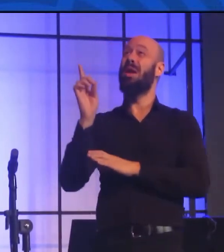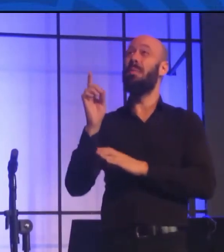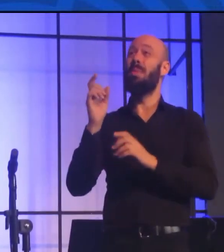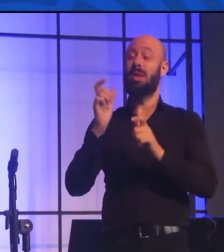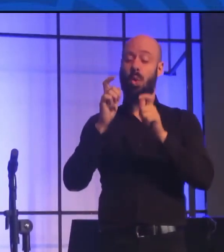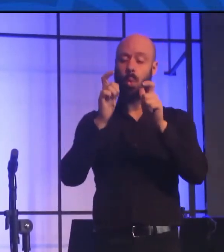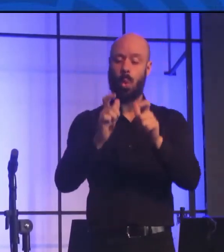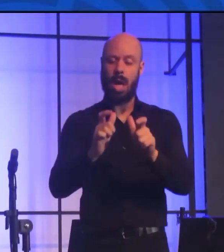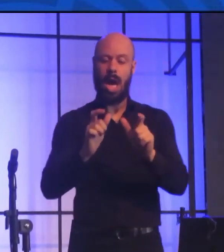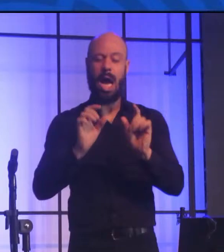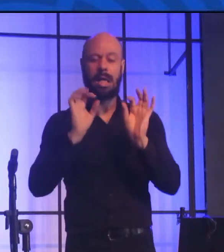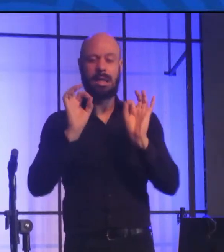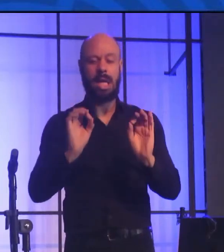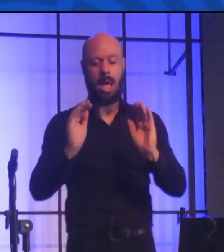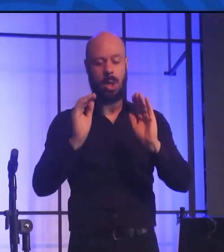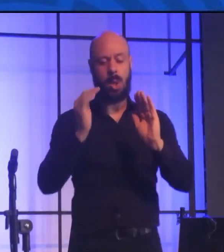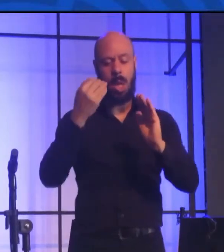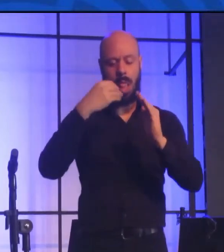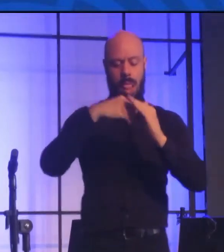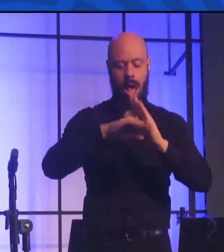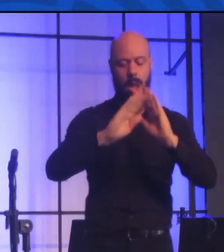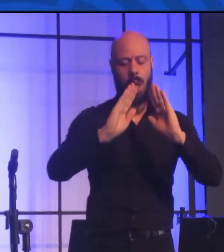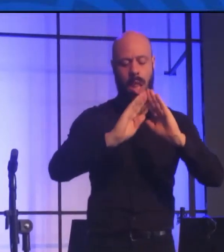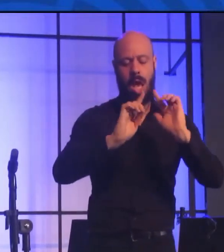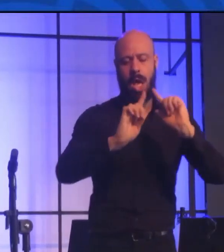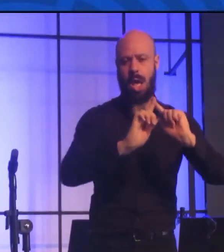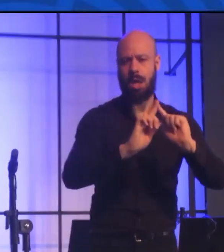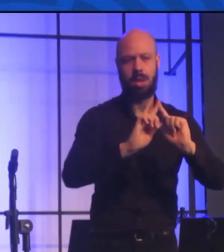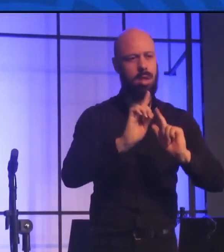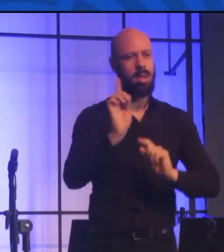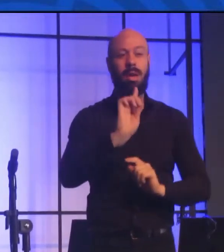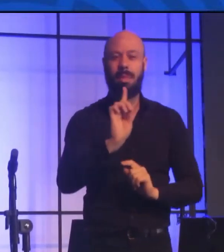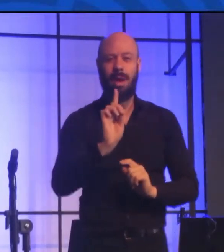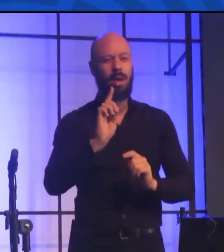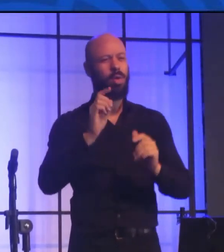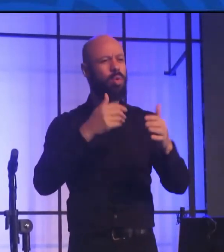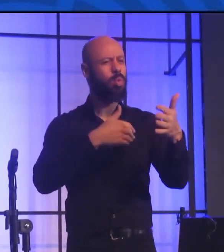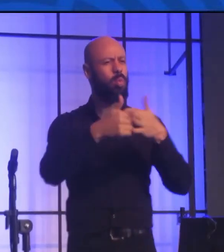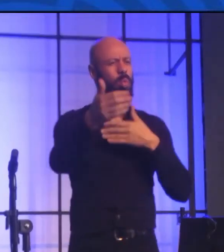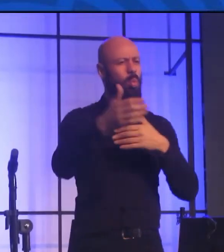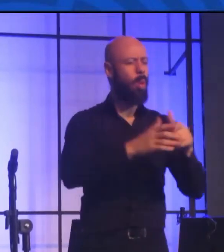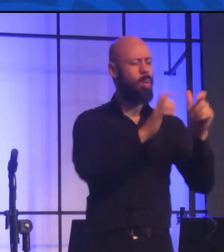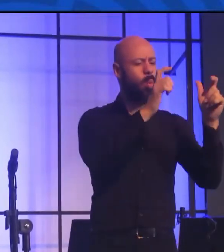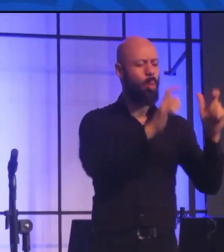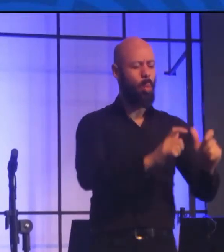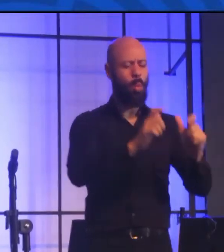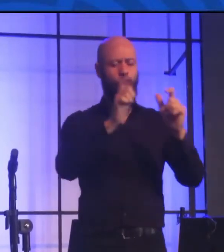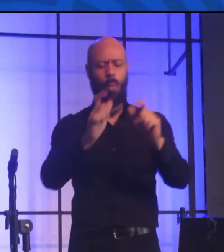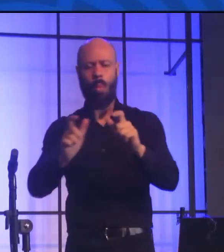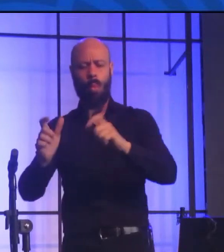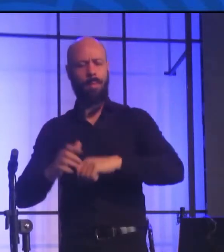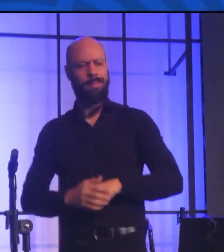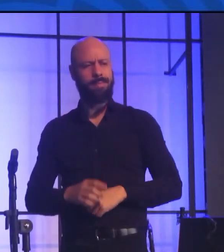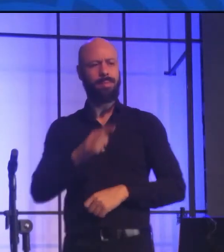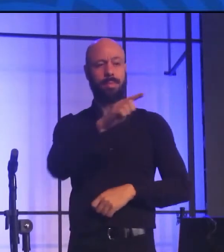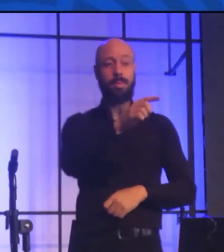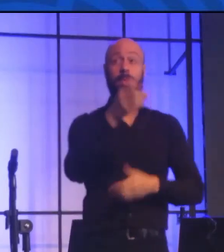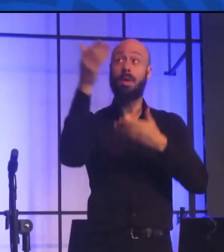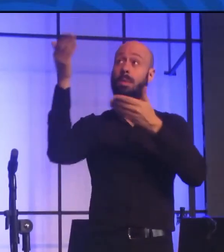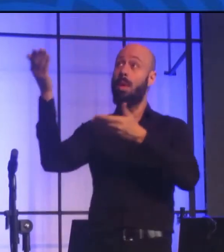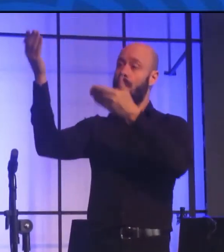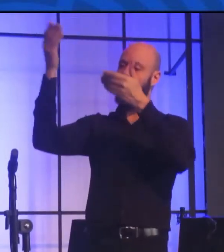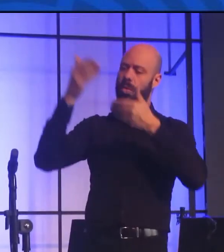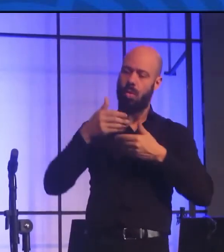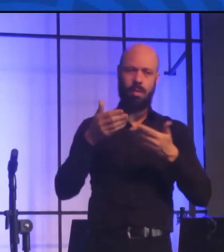lugar sacro, num lugar assim, num lugar assado. Mas o lugar onde você se encontra com Deus é o lugar onde você mais